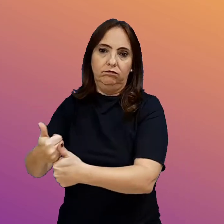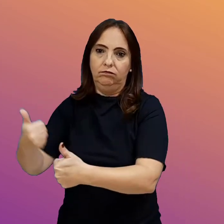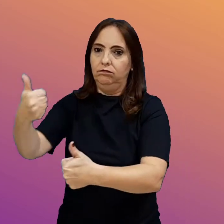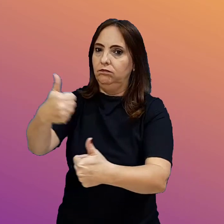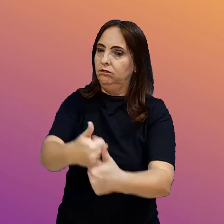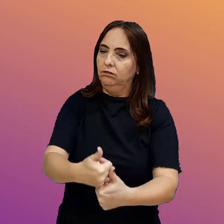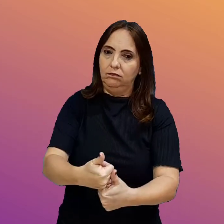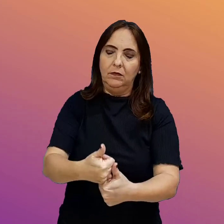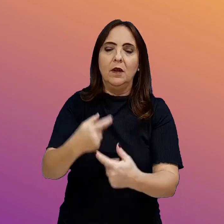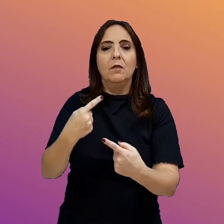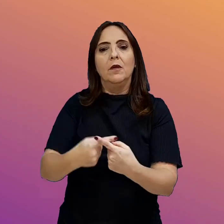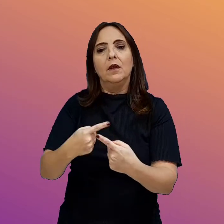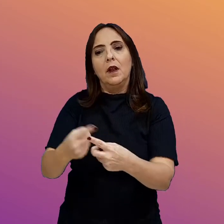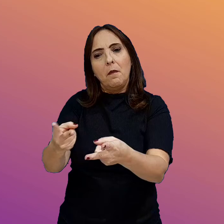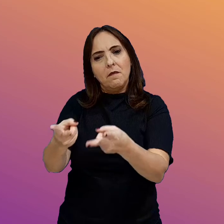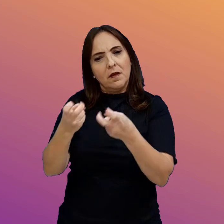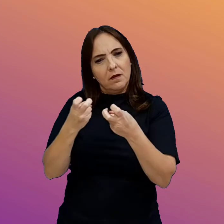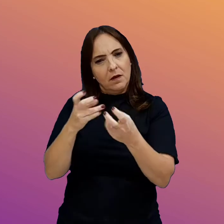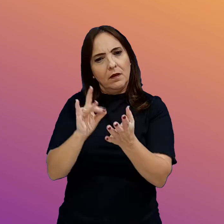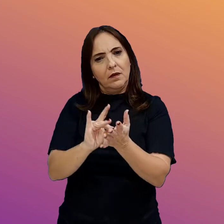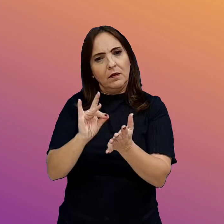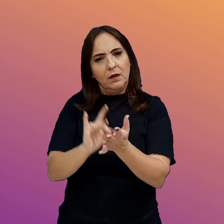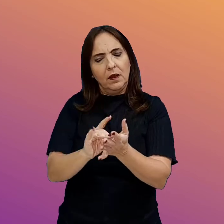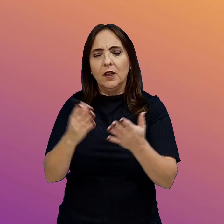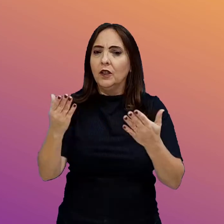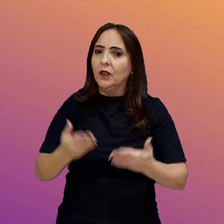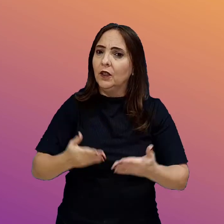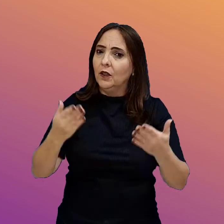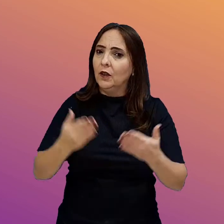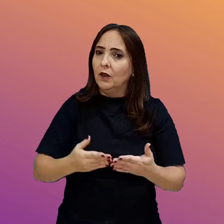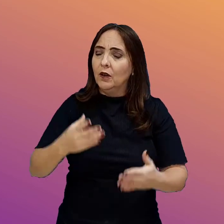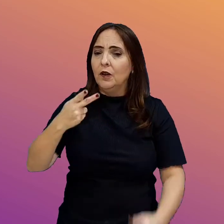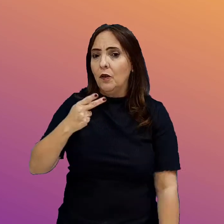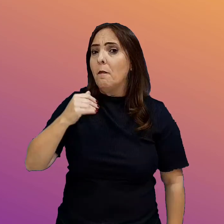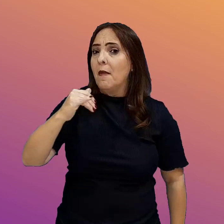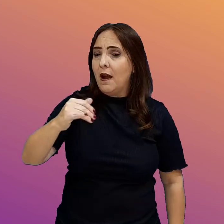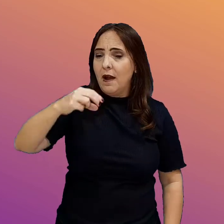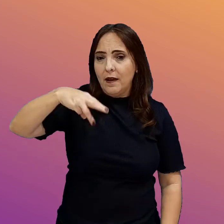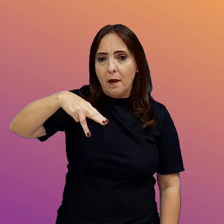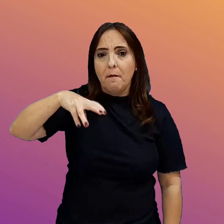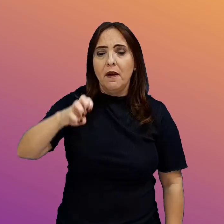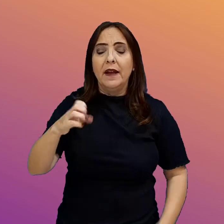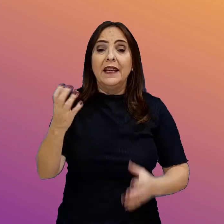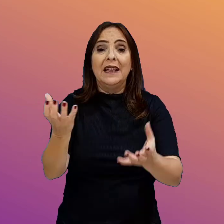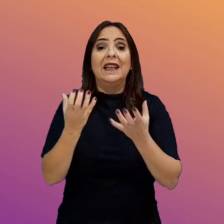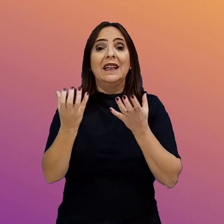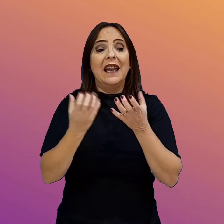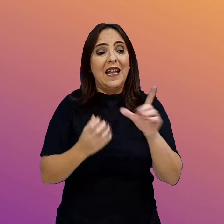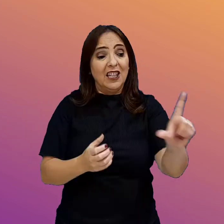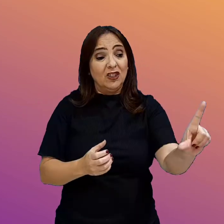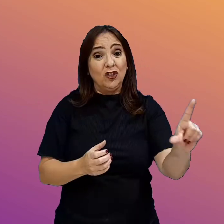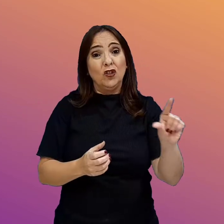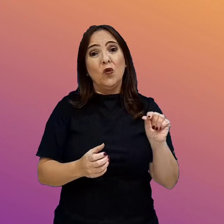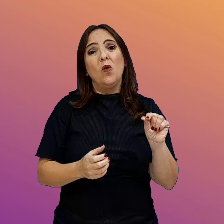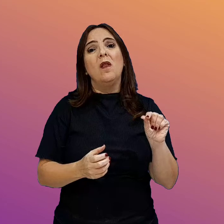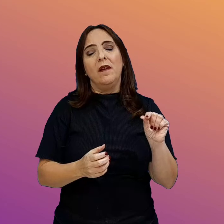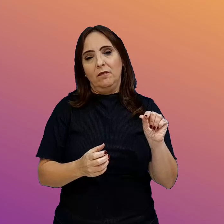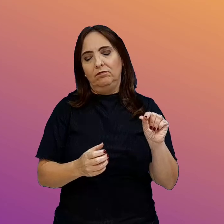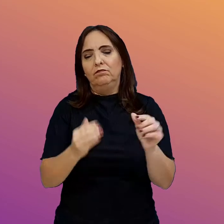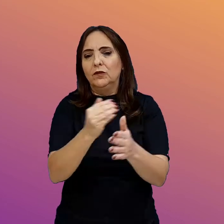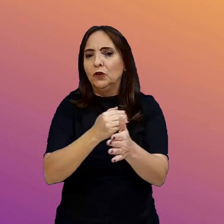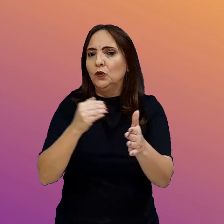porque eu tenho percebido que os pais às vezes incorrem nesse erro, né? De